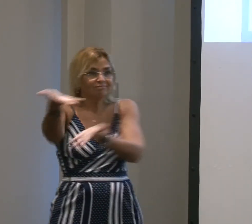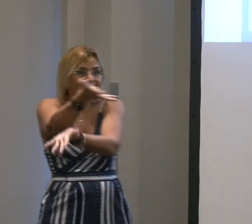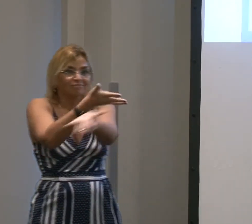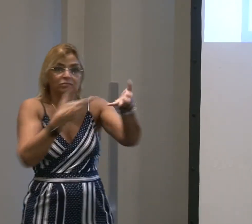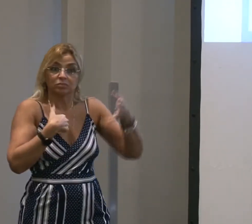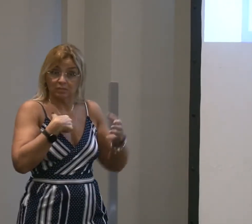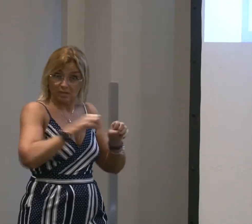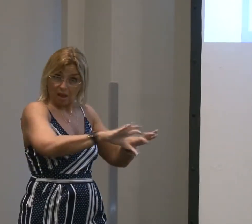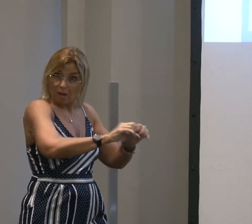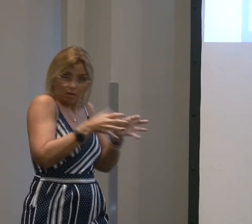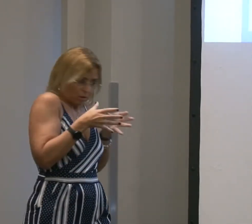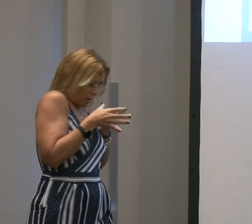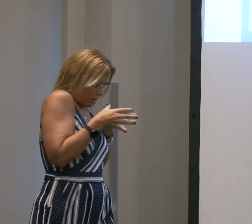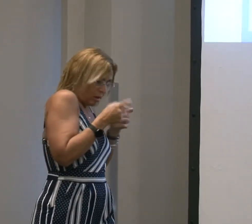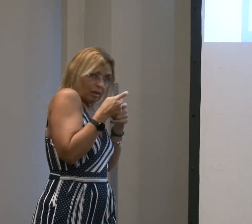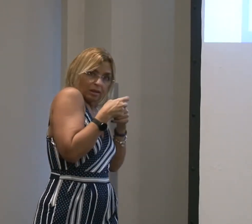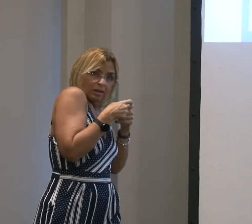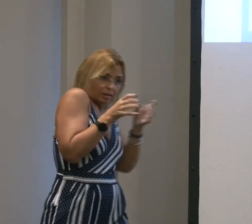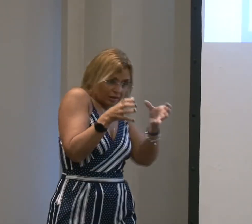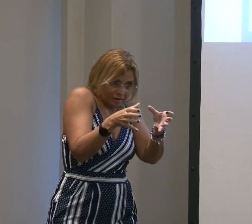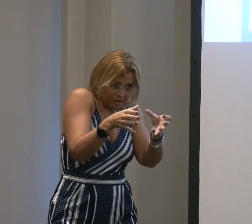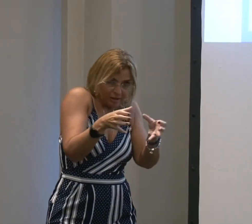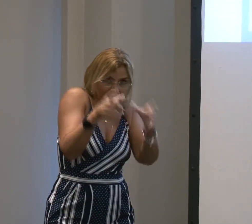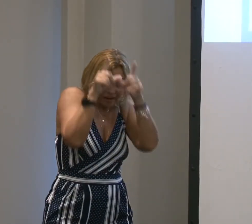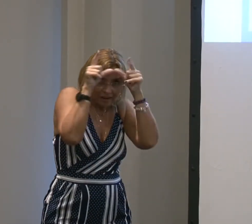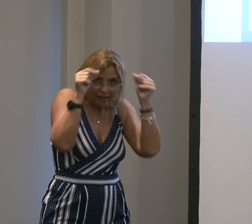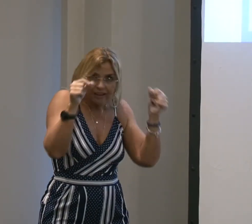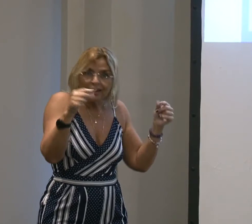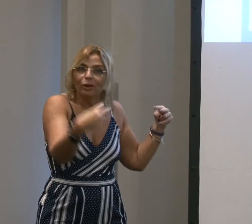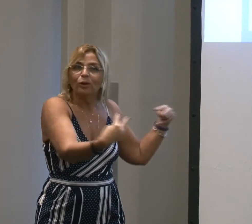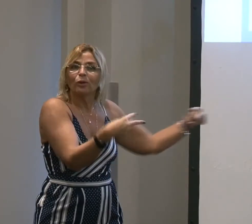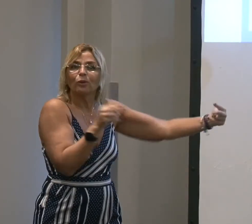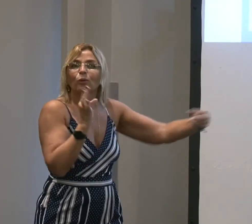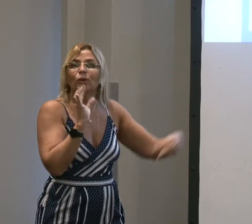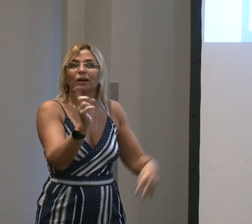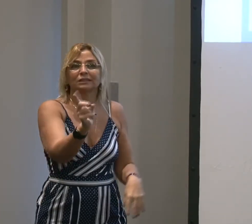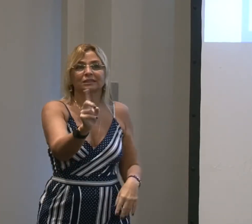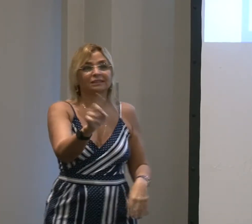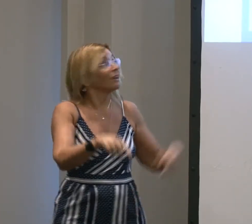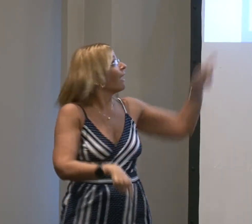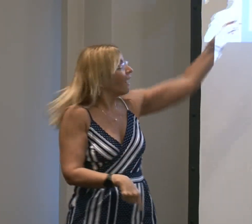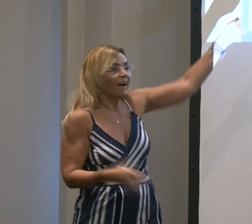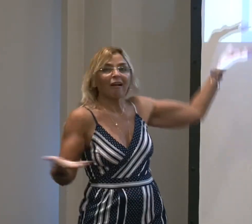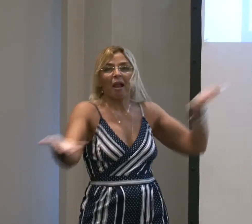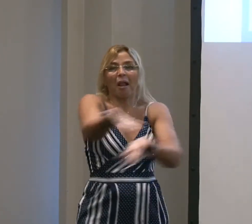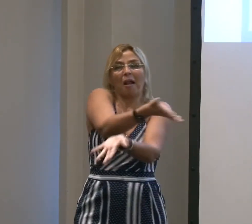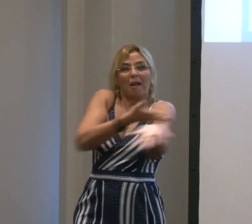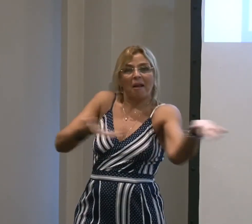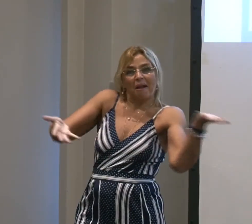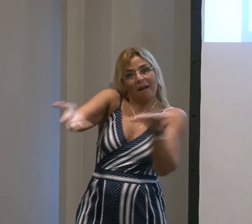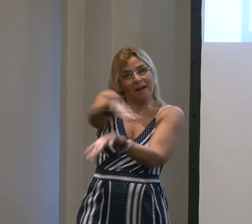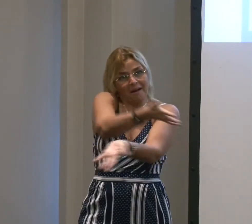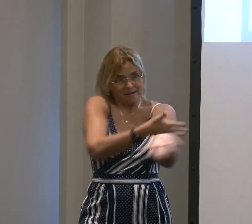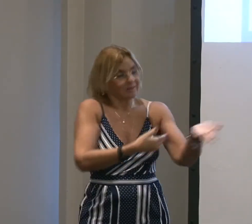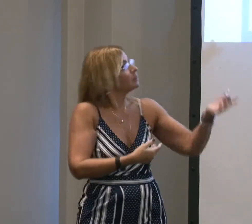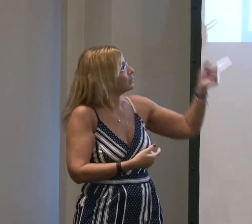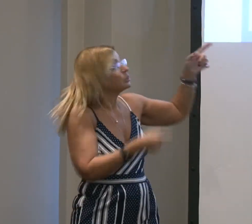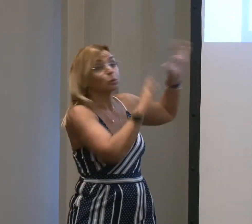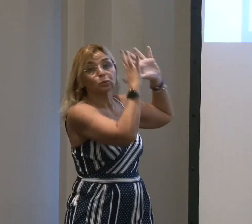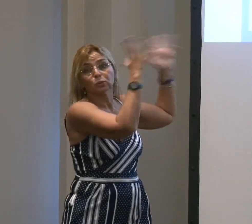de atendimento a pacientes surdos, porque a gente não está restrito a esses grupos apenas, aos grupos dos